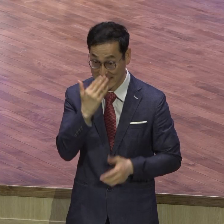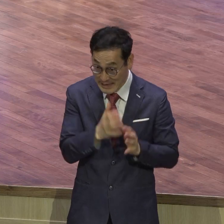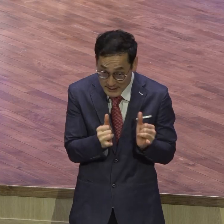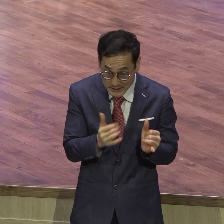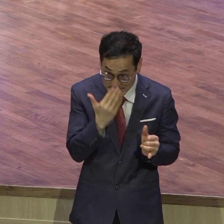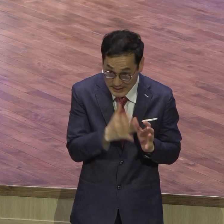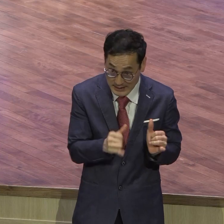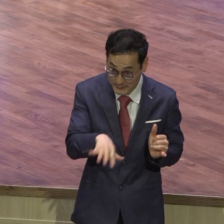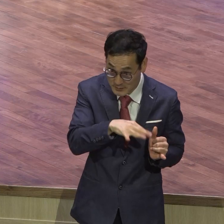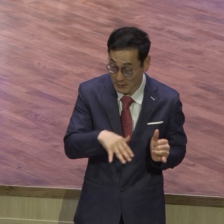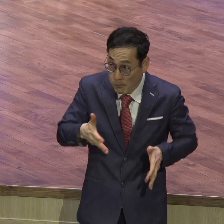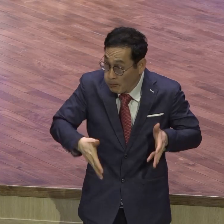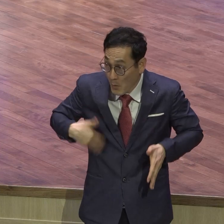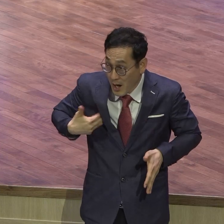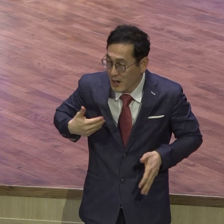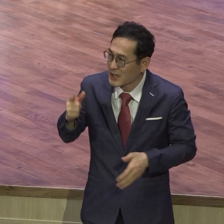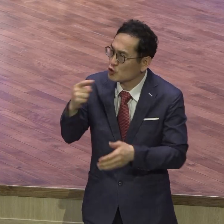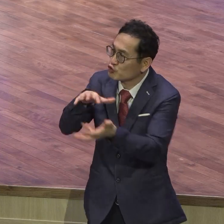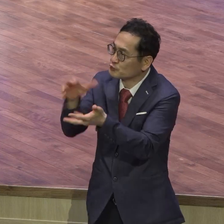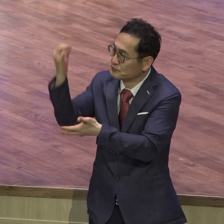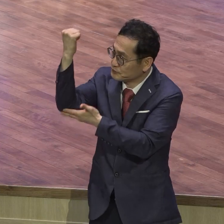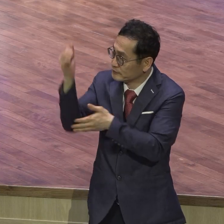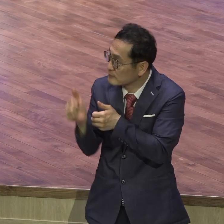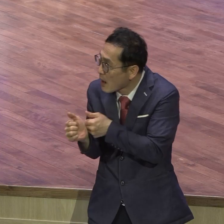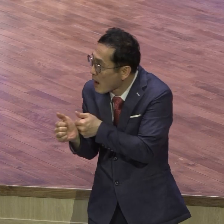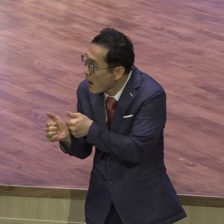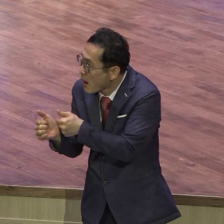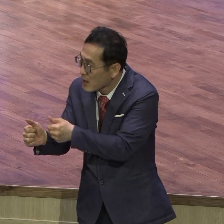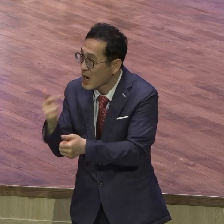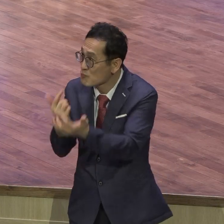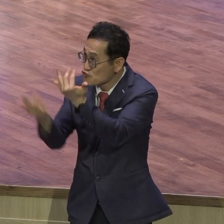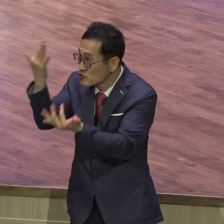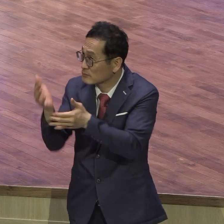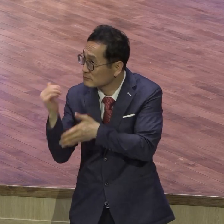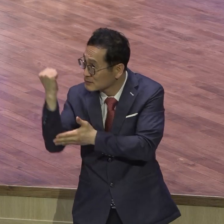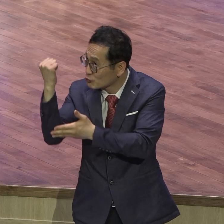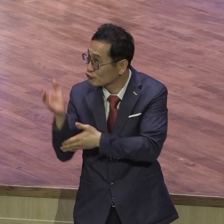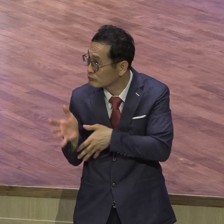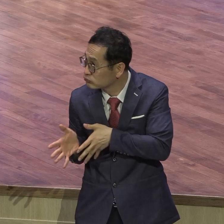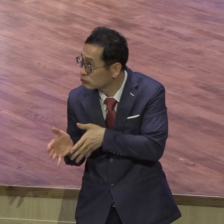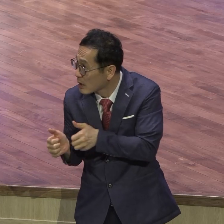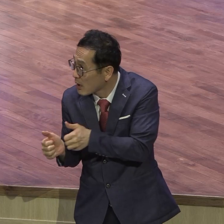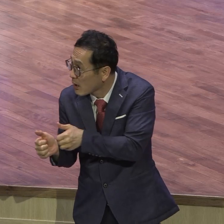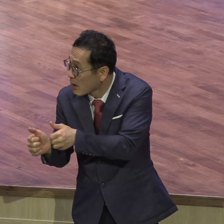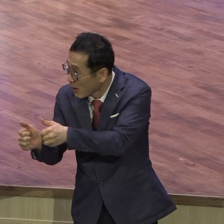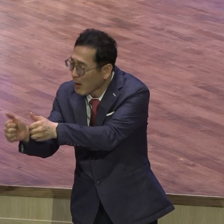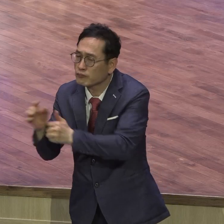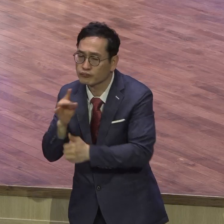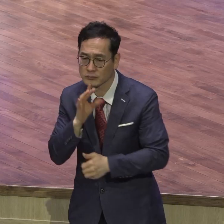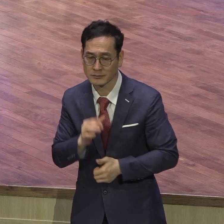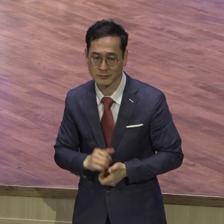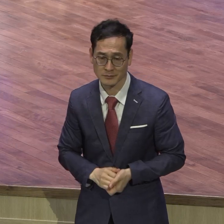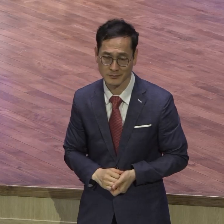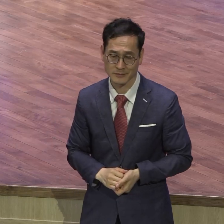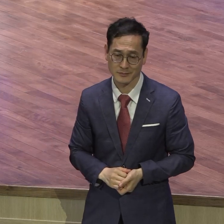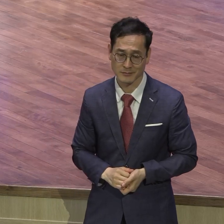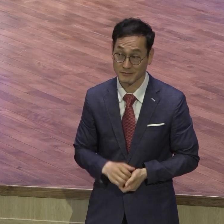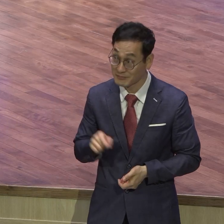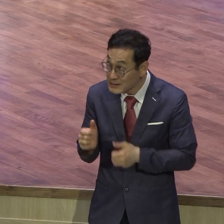거예요 그냥 구름 따라가고 불기동 따라가고 따라간 거예요 그게